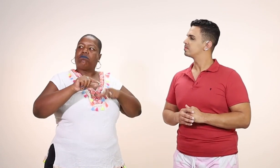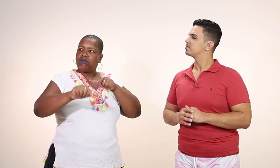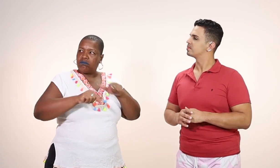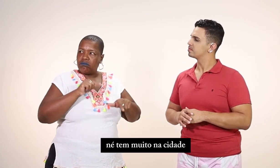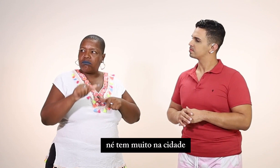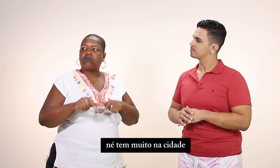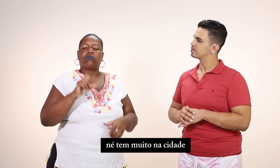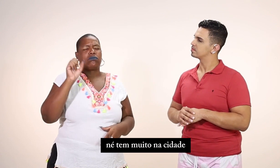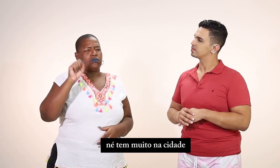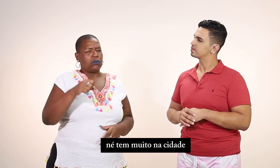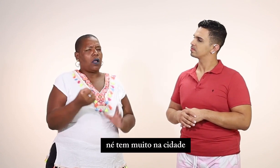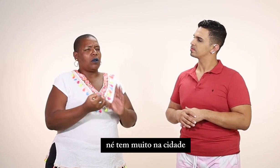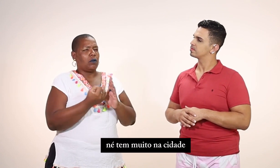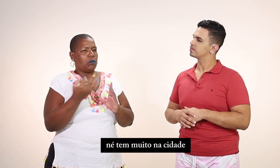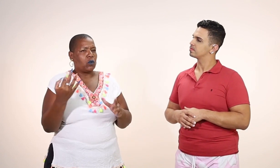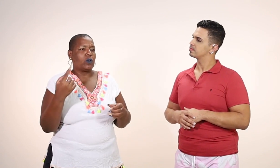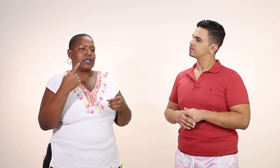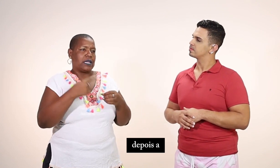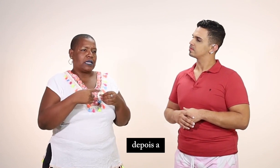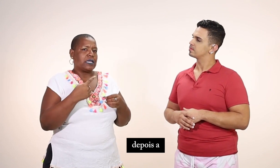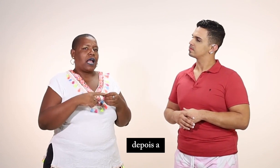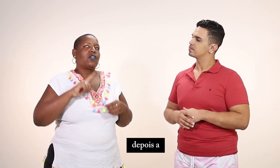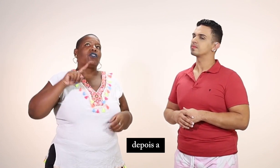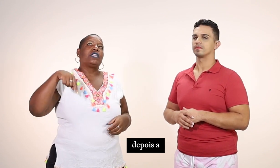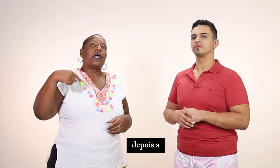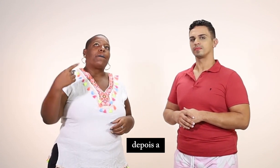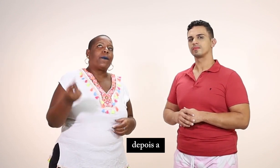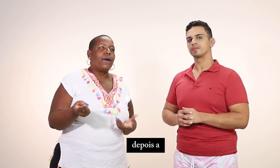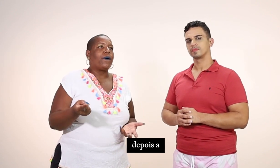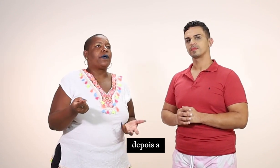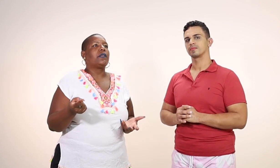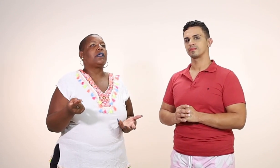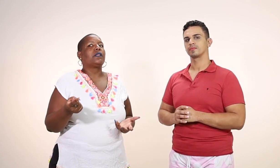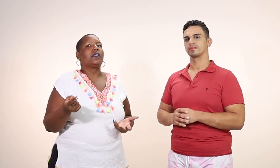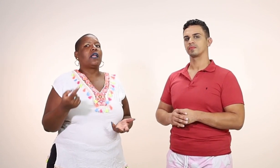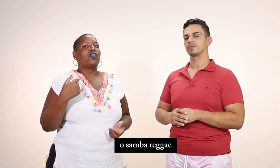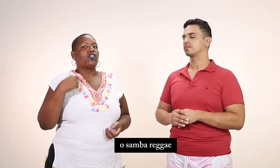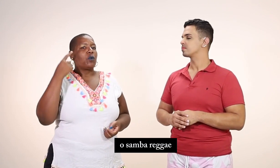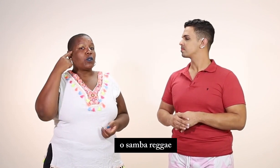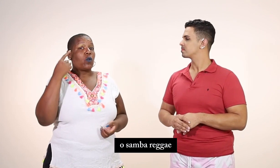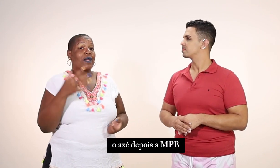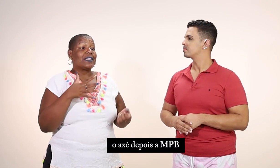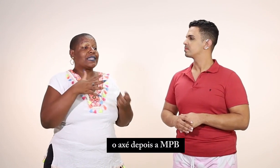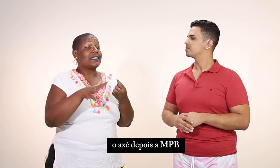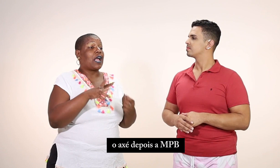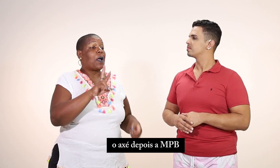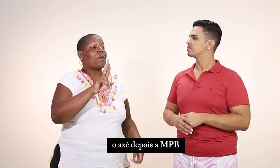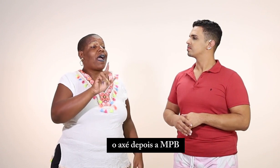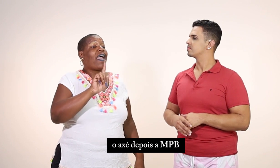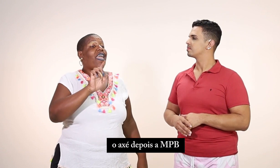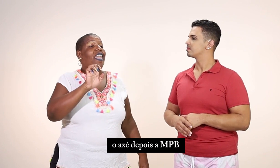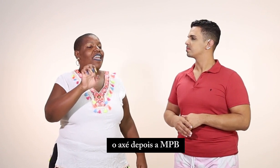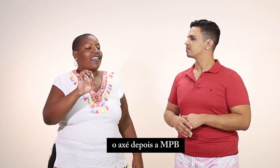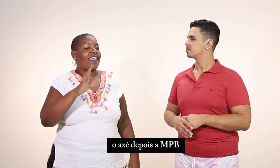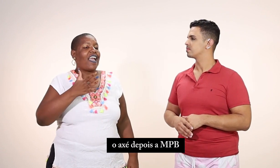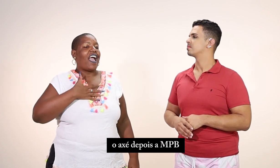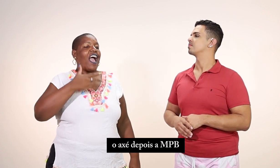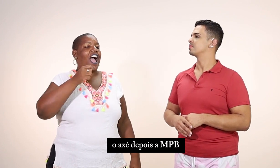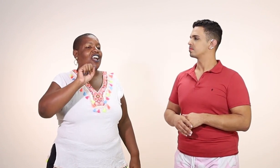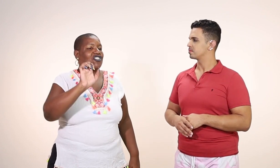né, tem muito na cidade. Depois, o samba reggae, o axé. Depois a